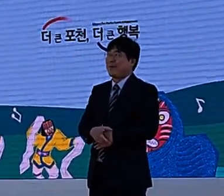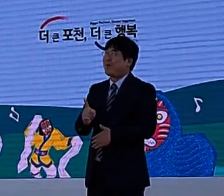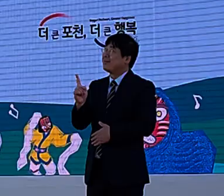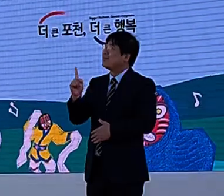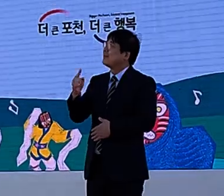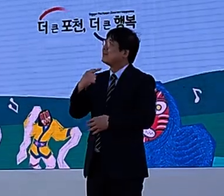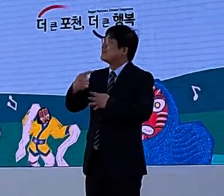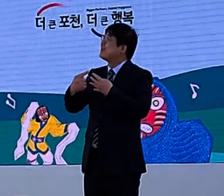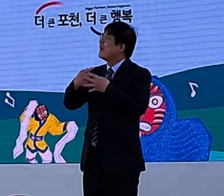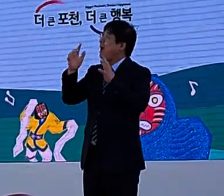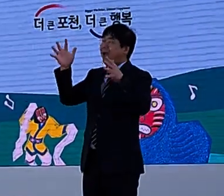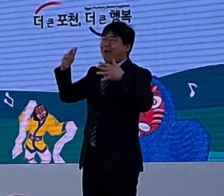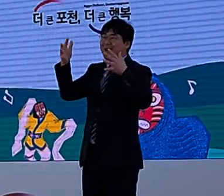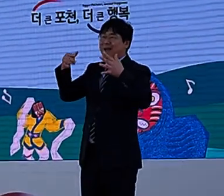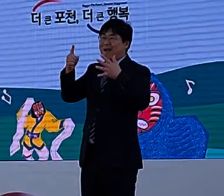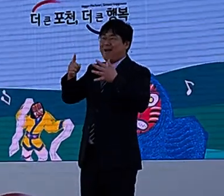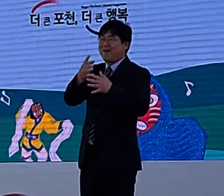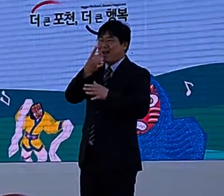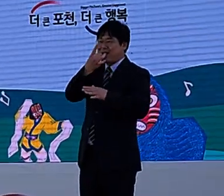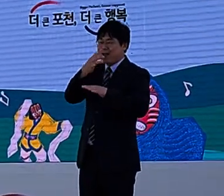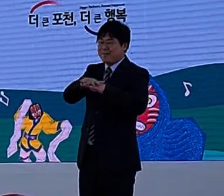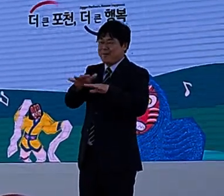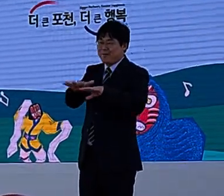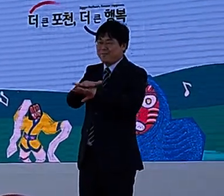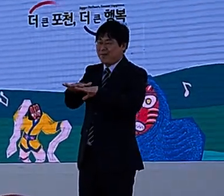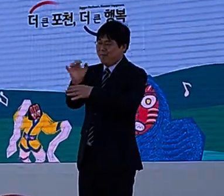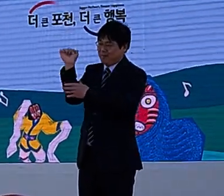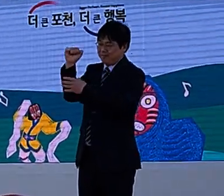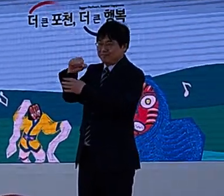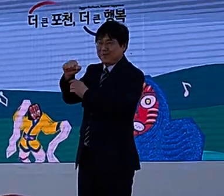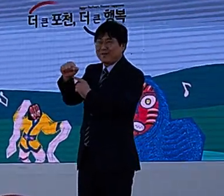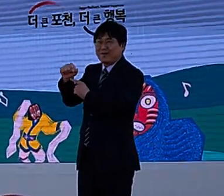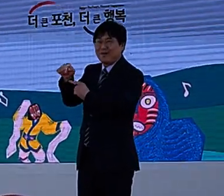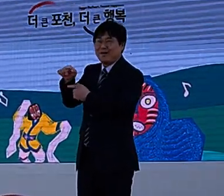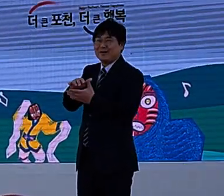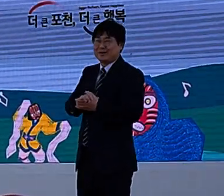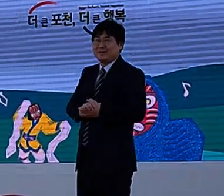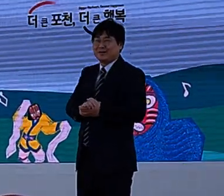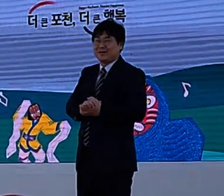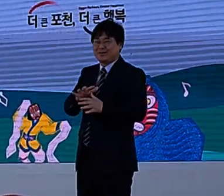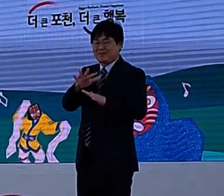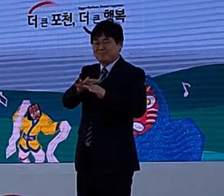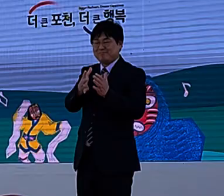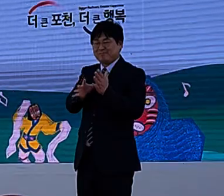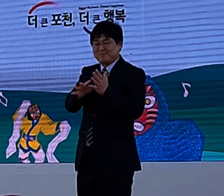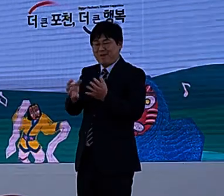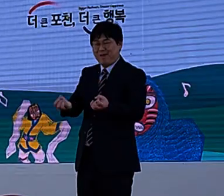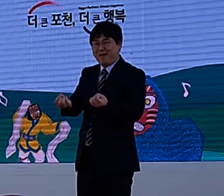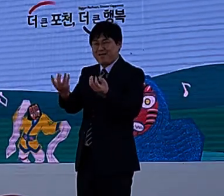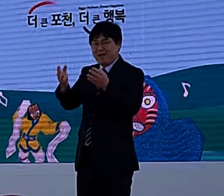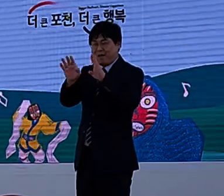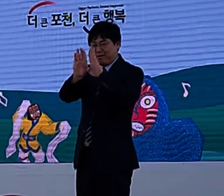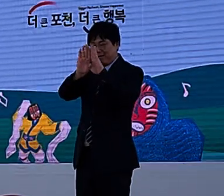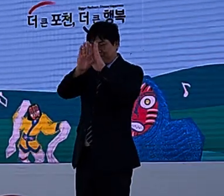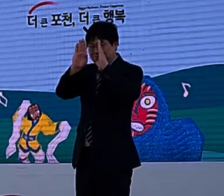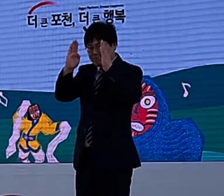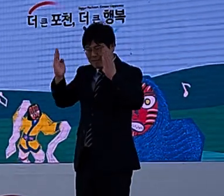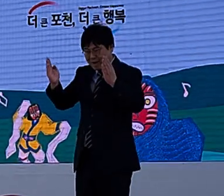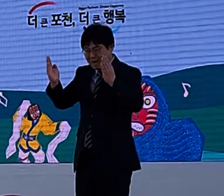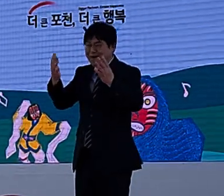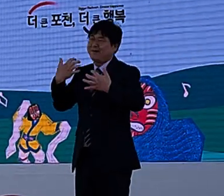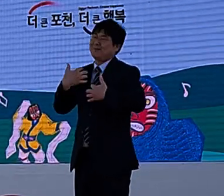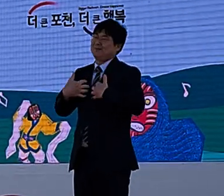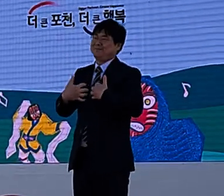화창한 가을날 결실의 계절에 2022 포천 농축산물 축제 한마당 행사를 개최하게 된 것을 무척 기쁘게